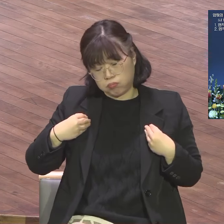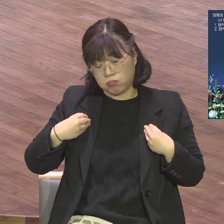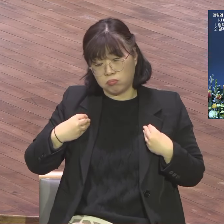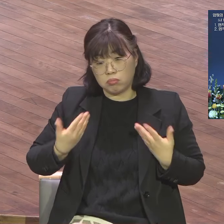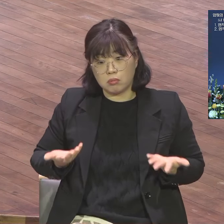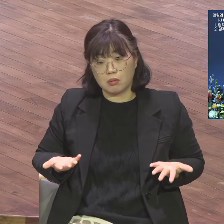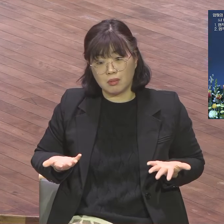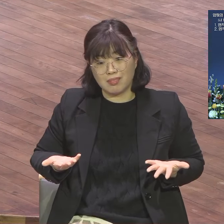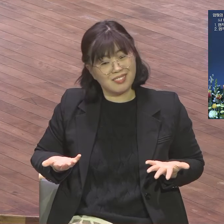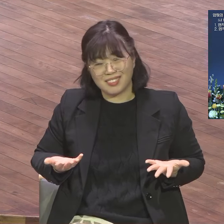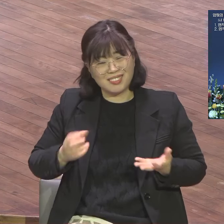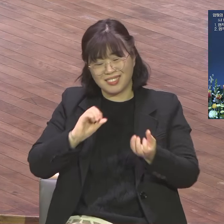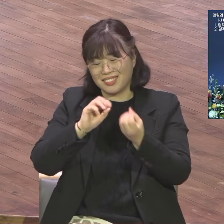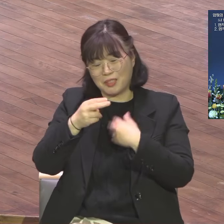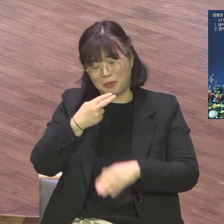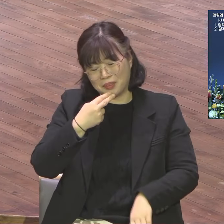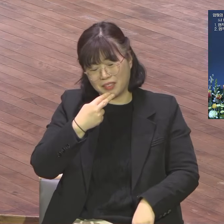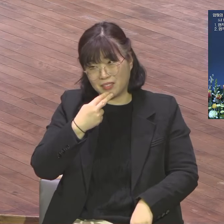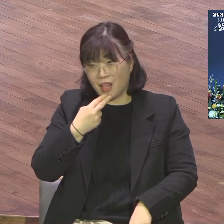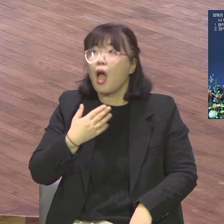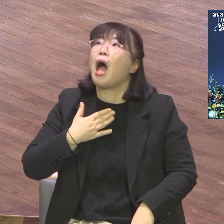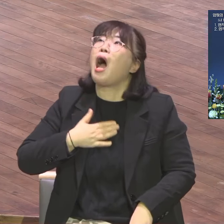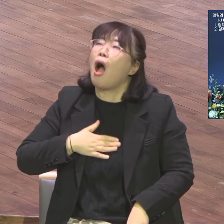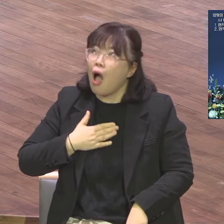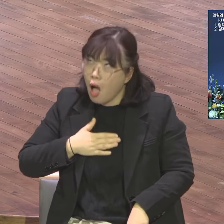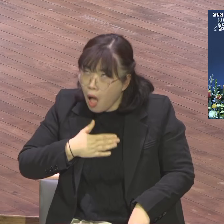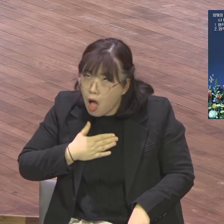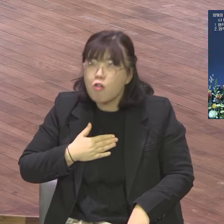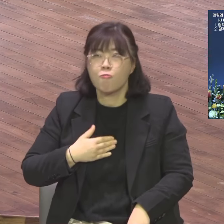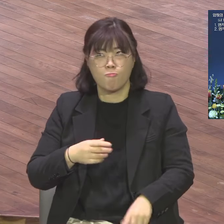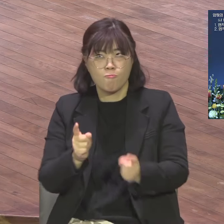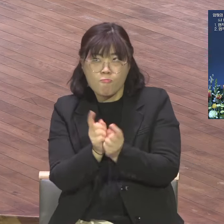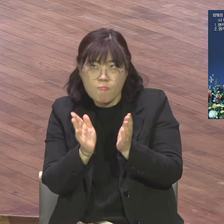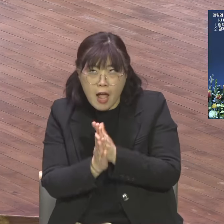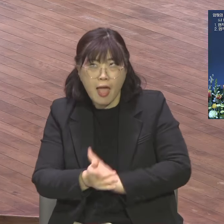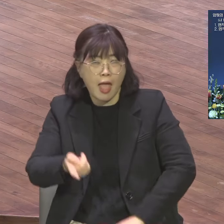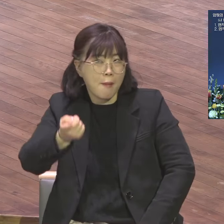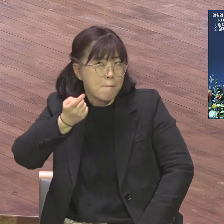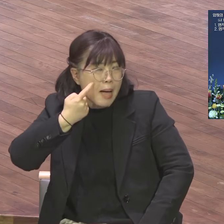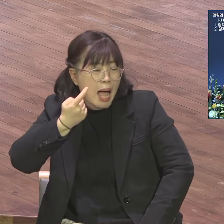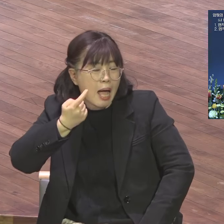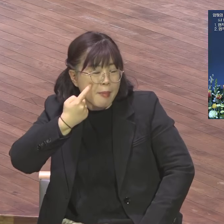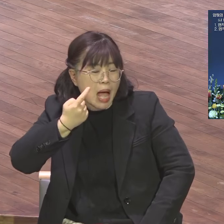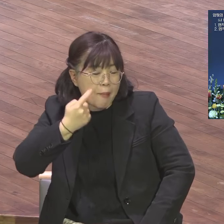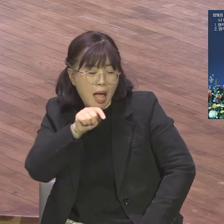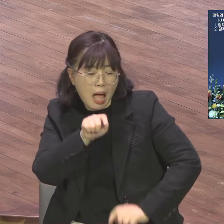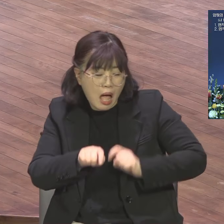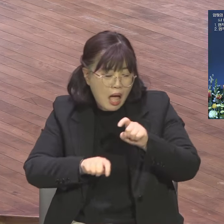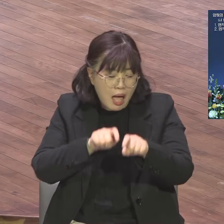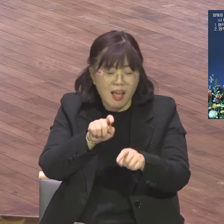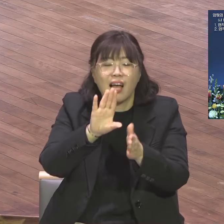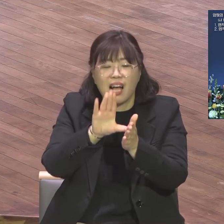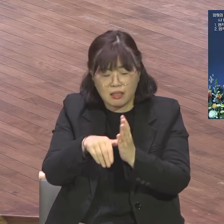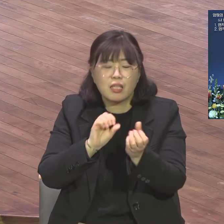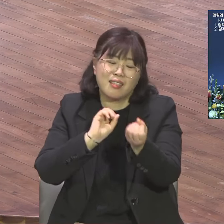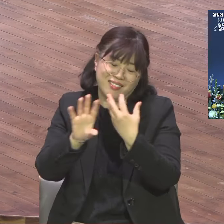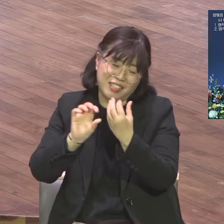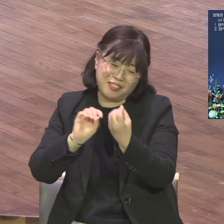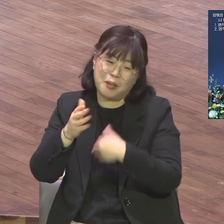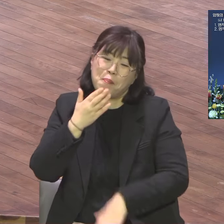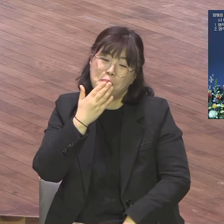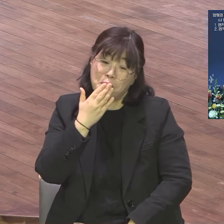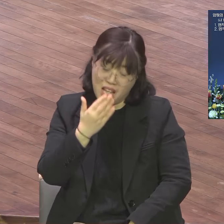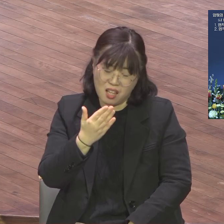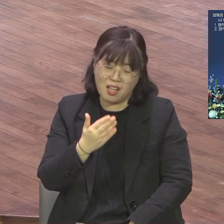사람들만 응답받아요. 네. 과연 말씀은 살았고 운동력이 있어요. 영과 혼과 관절 골수를 찔러 쪼개는 능력이